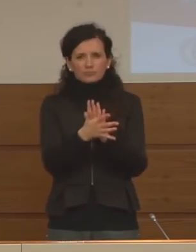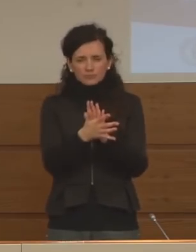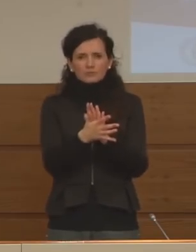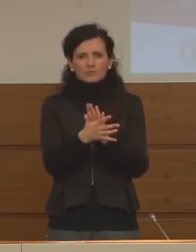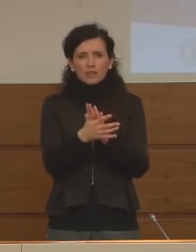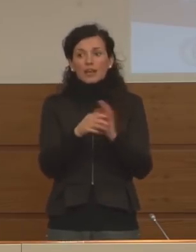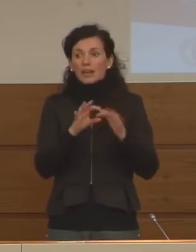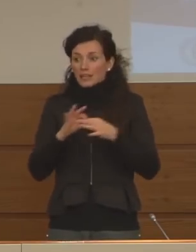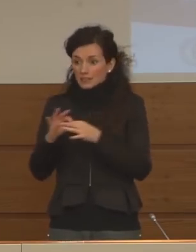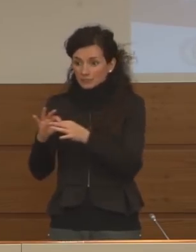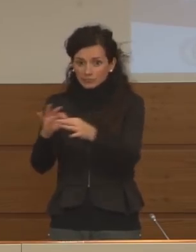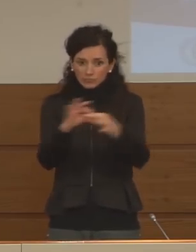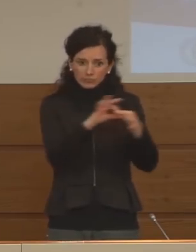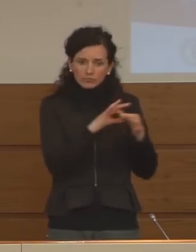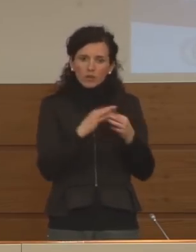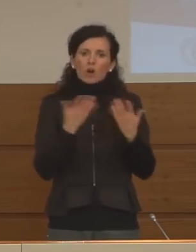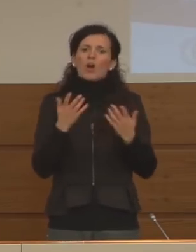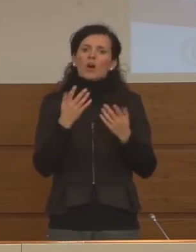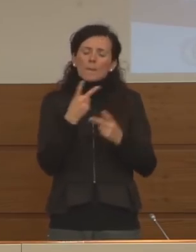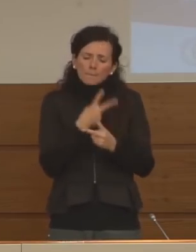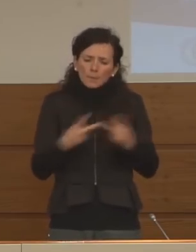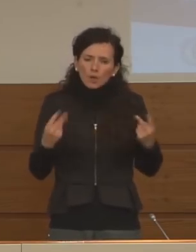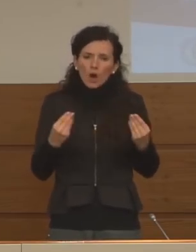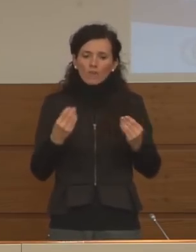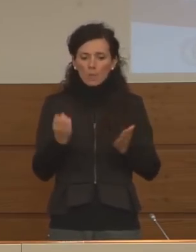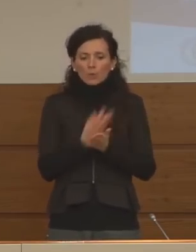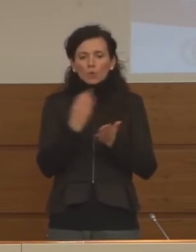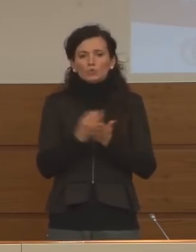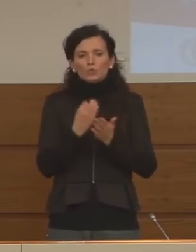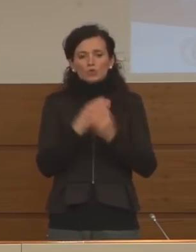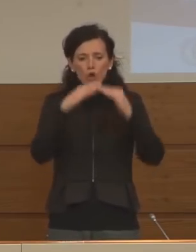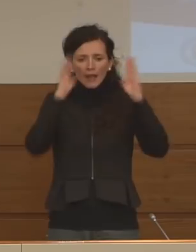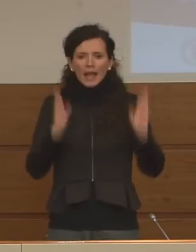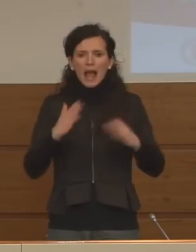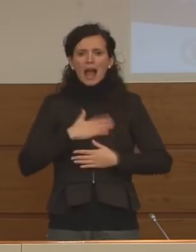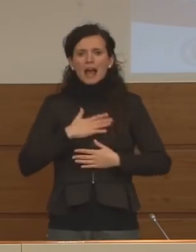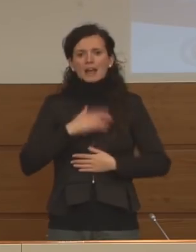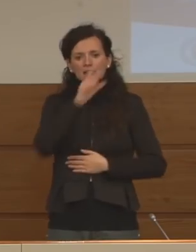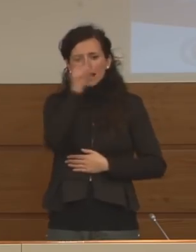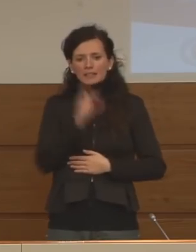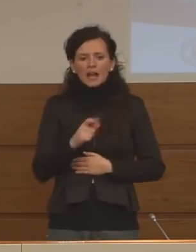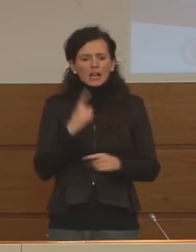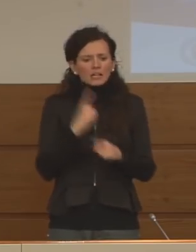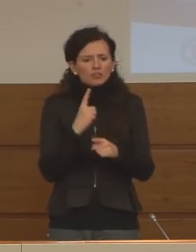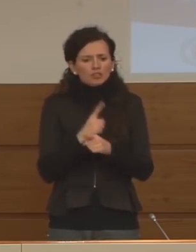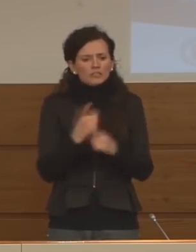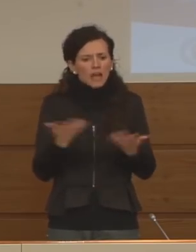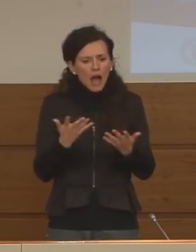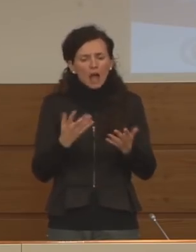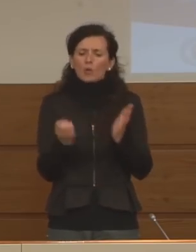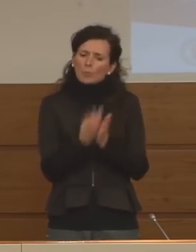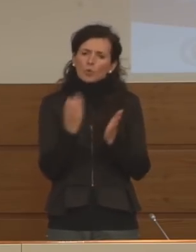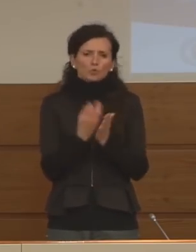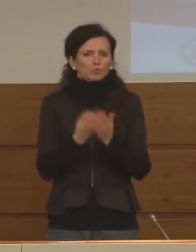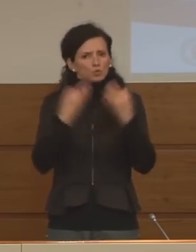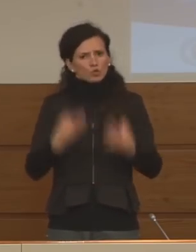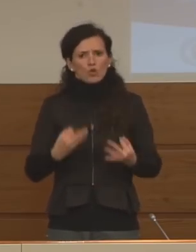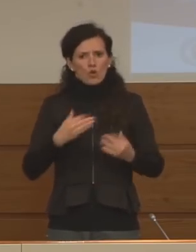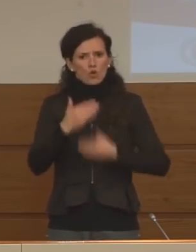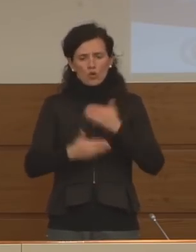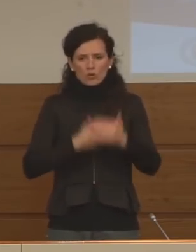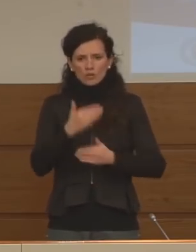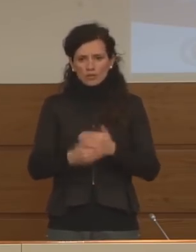cercare di produrre a casa nostra il più possibile di quello che ci serve ieri